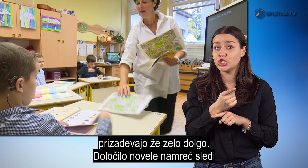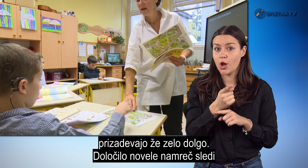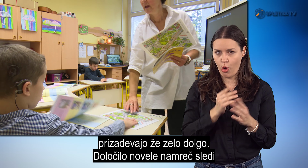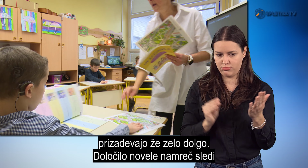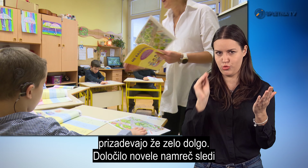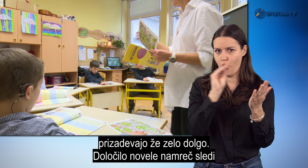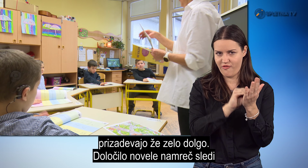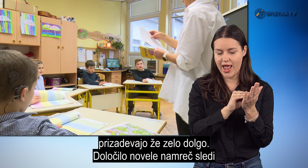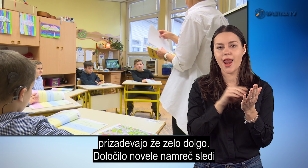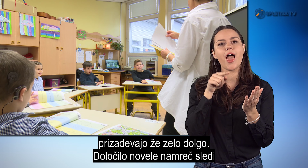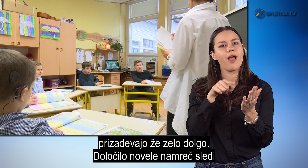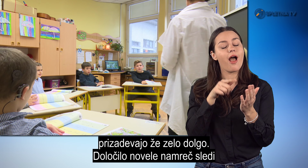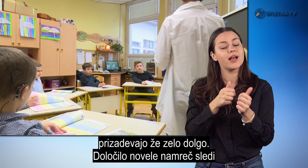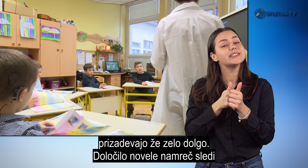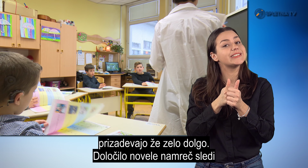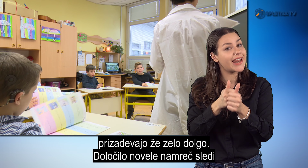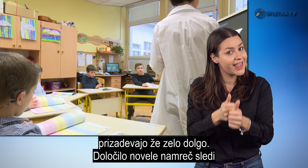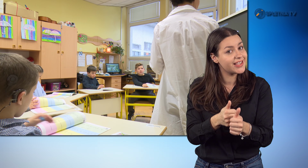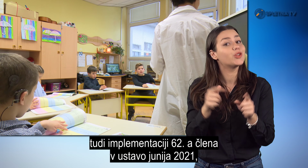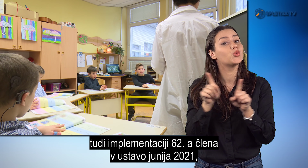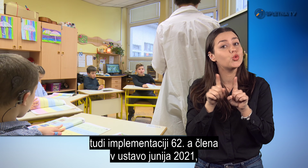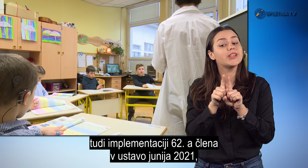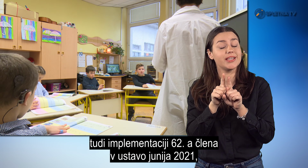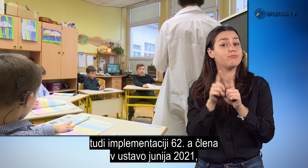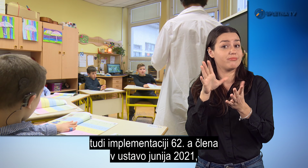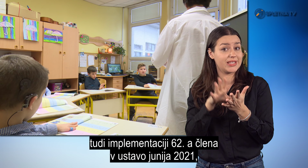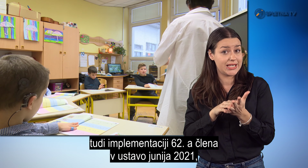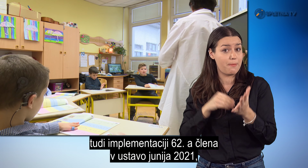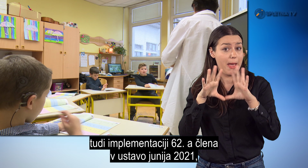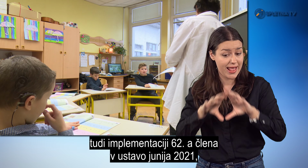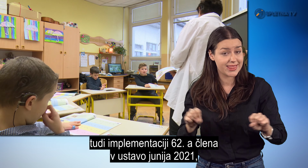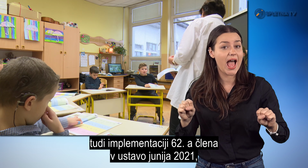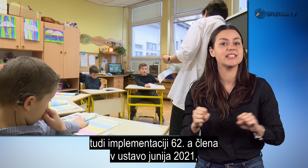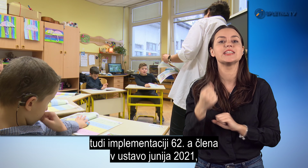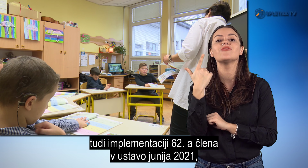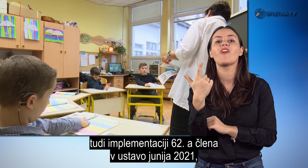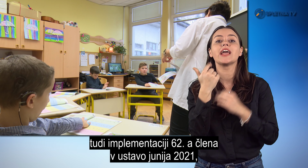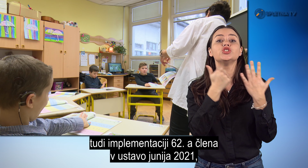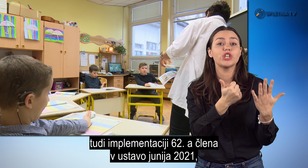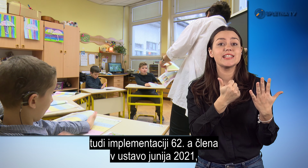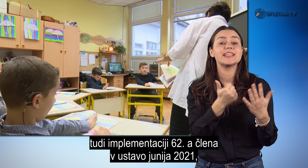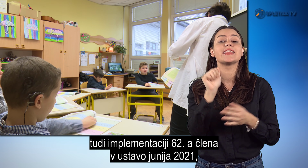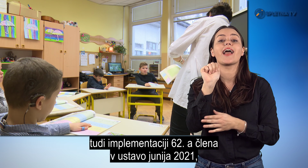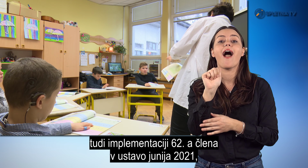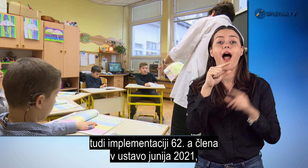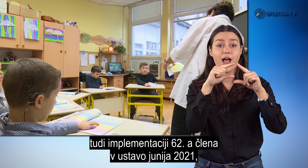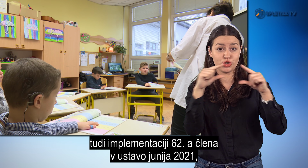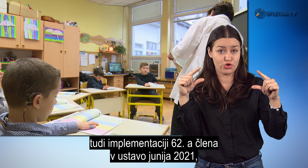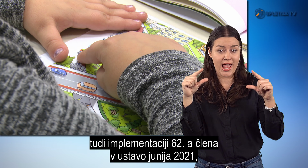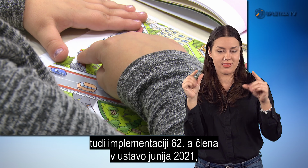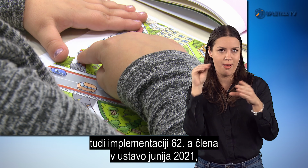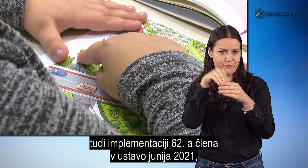Določilo novele namreč sledi tudi implementaciji 62.a člena v ustavo